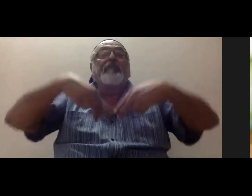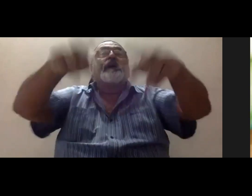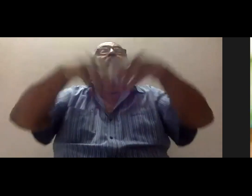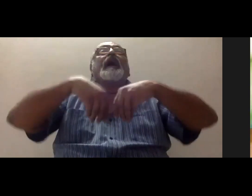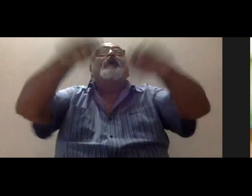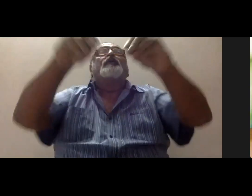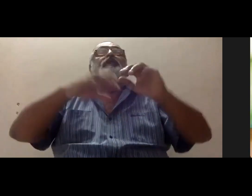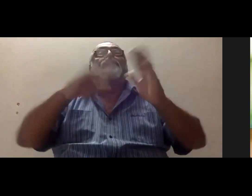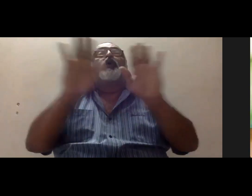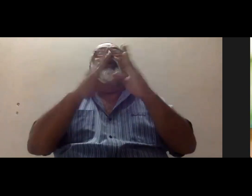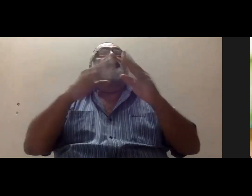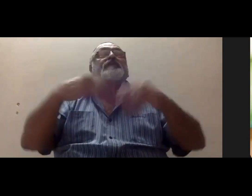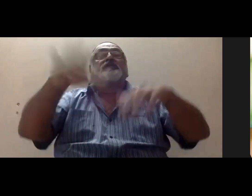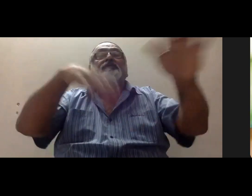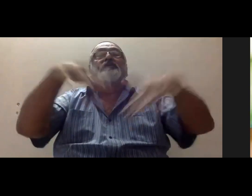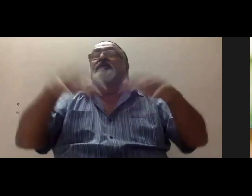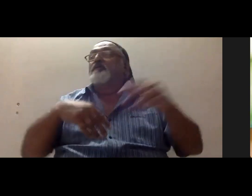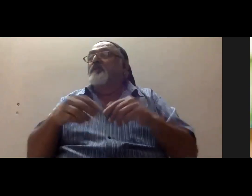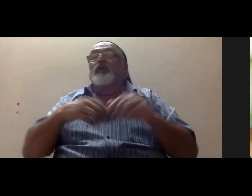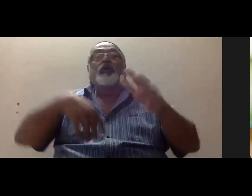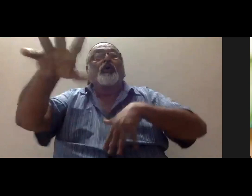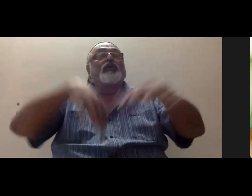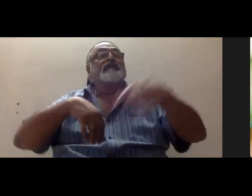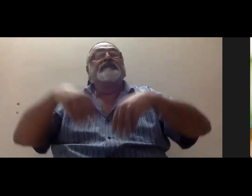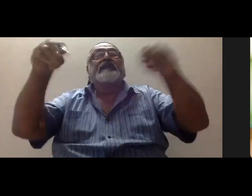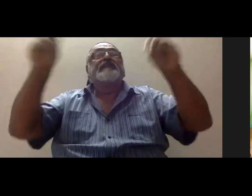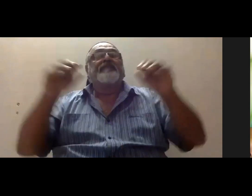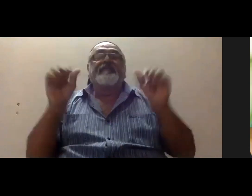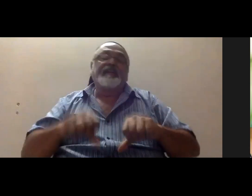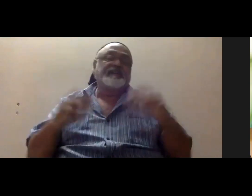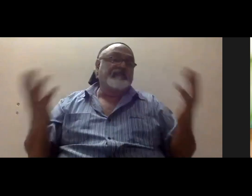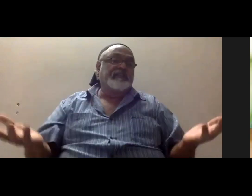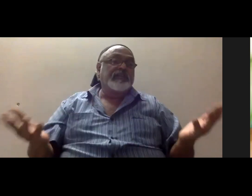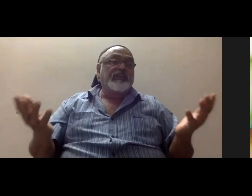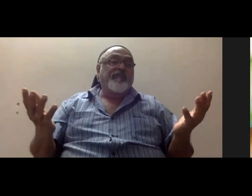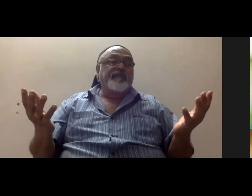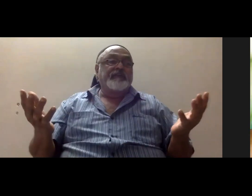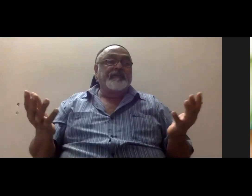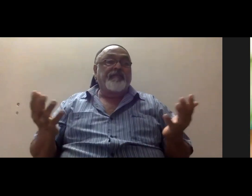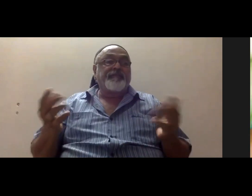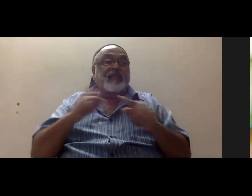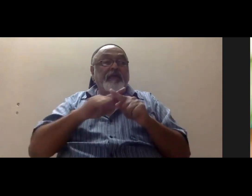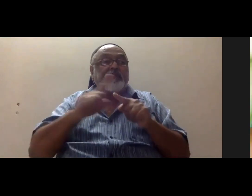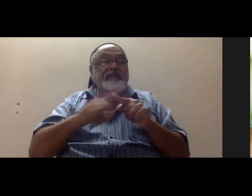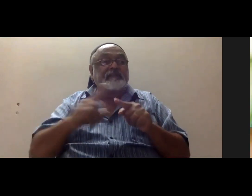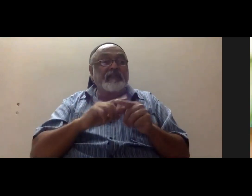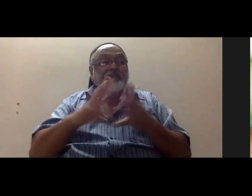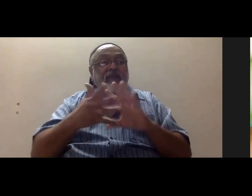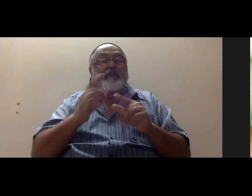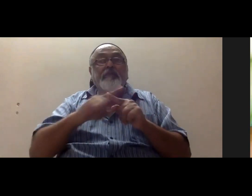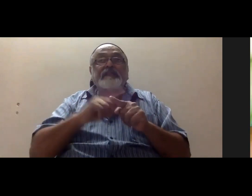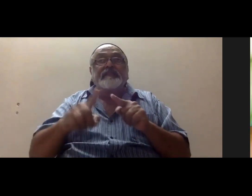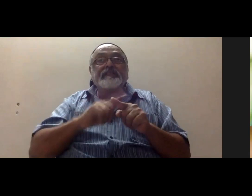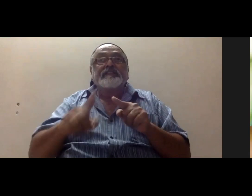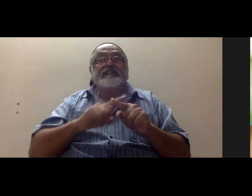पाते, ये हमारा सबसे बड़ा चैलेंज है। और पेंसिल्स भी हम बना रहे हैं, हमारे पेंसिल्स